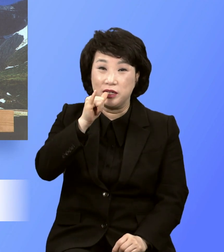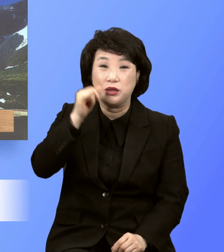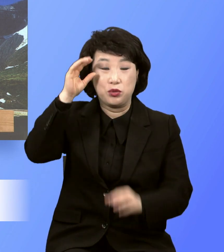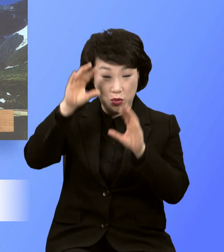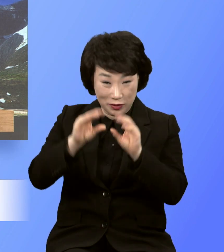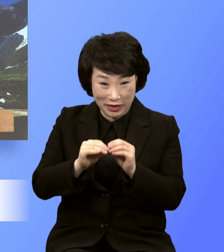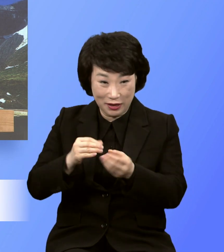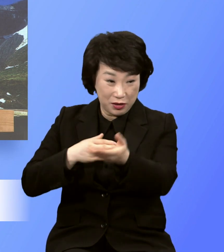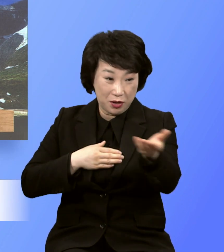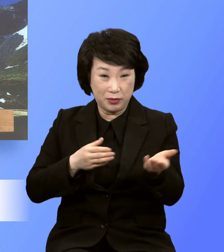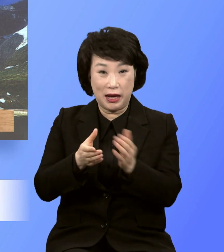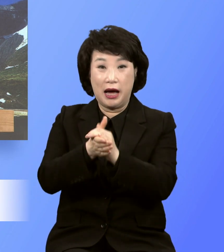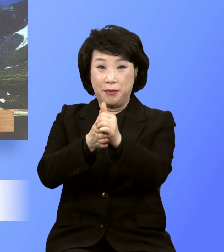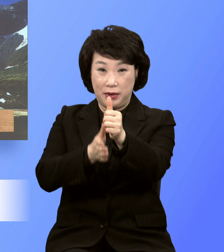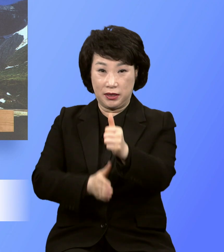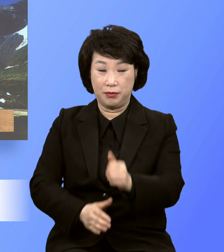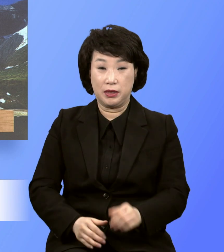합시다.